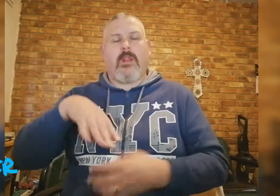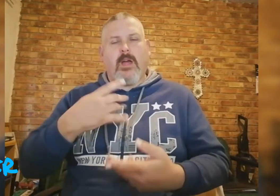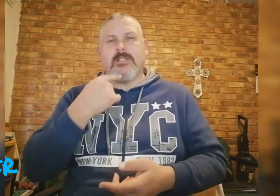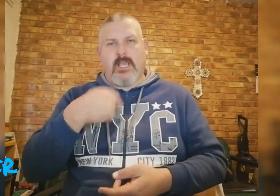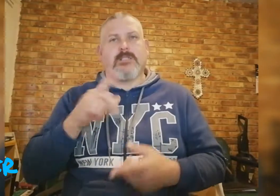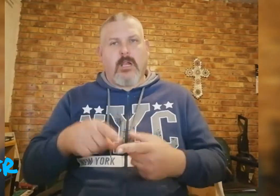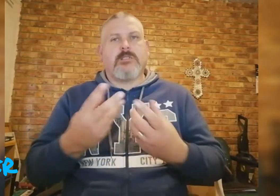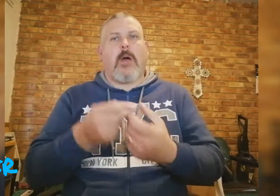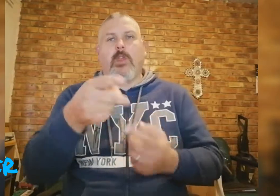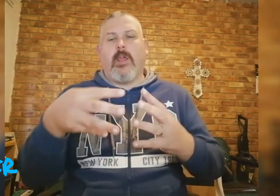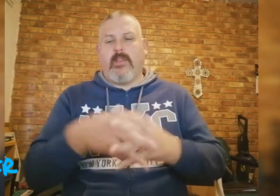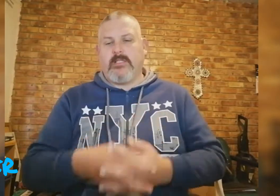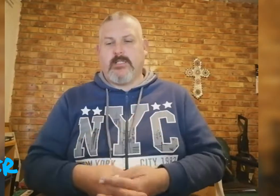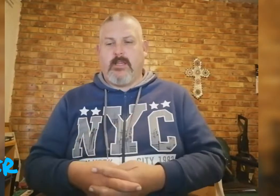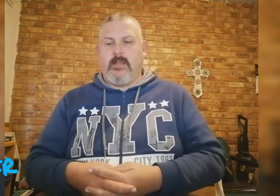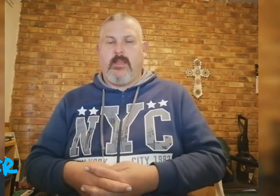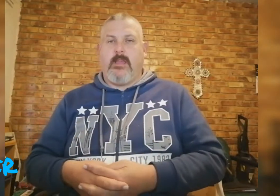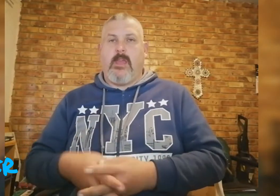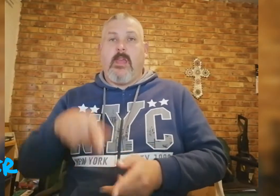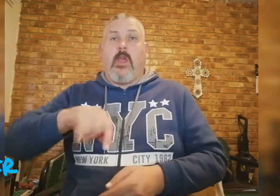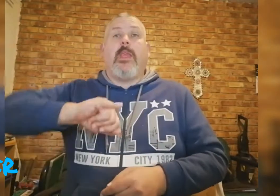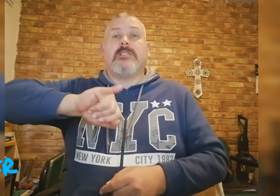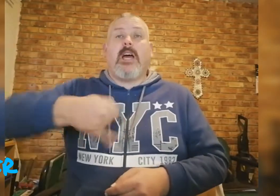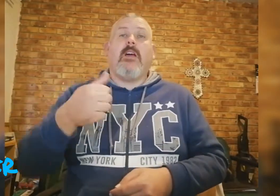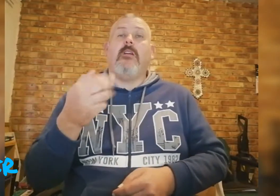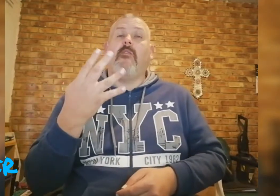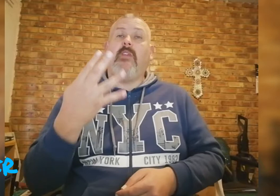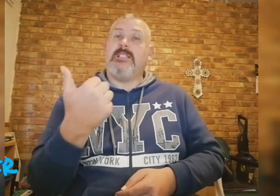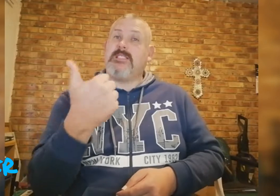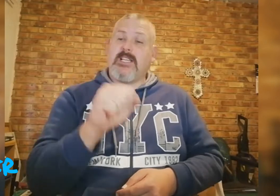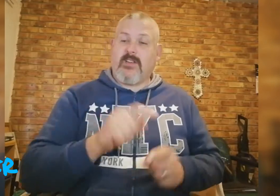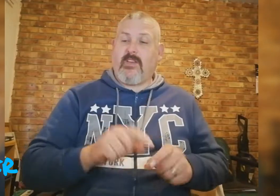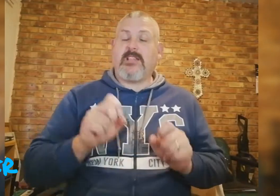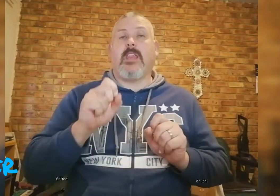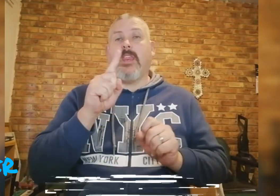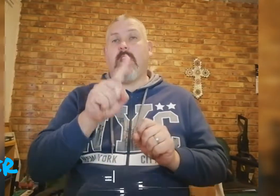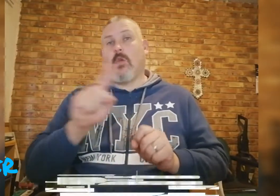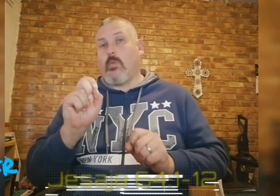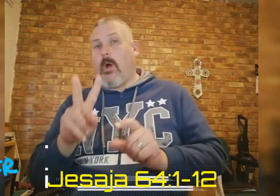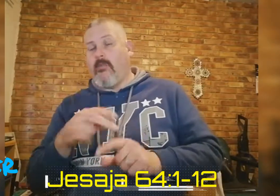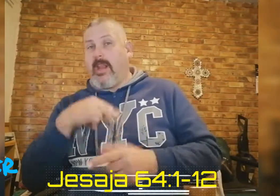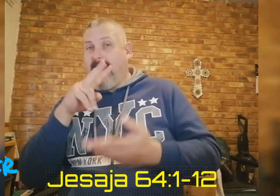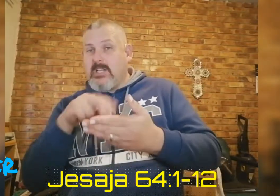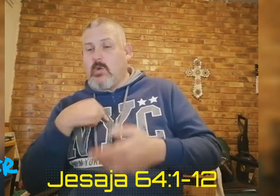Daar sê sal saam met julle weer. Nou Jesaja 64 vers 1 tot 12 en lees